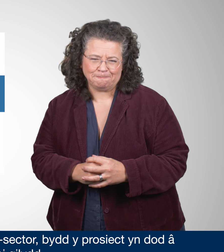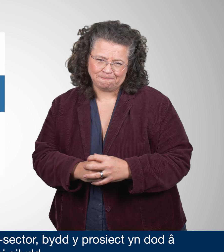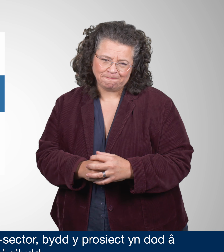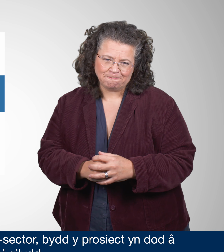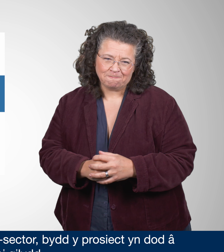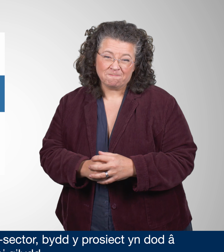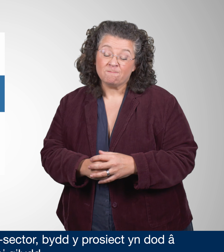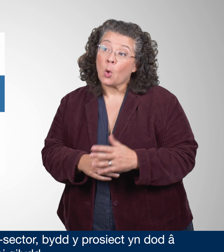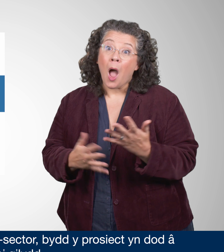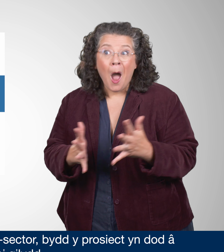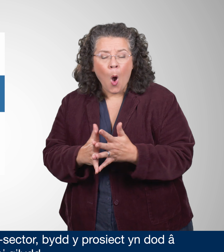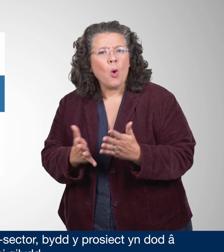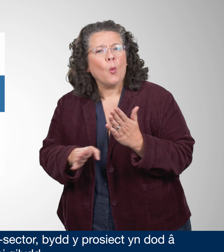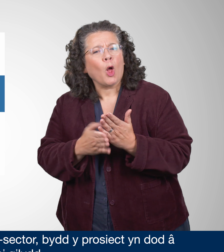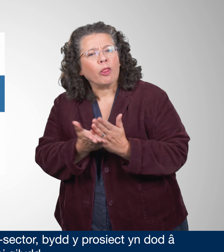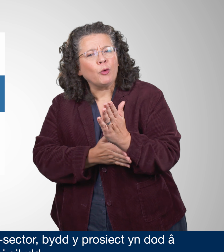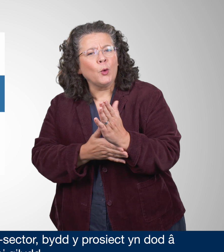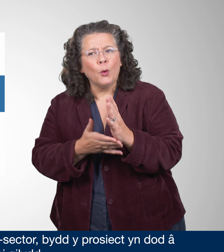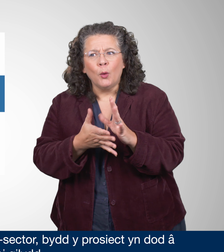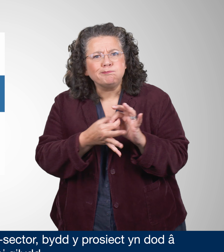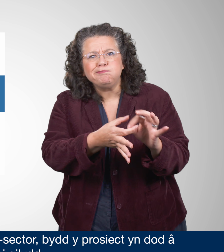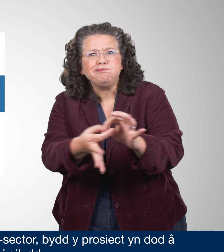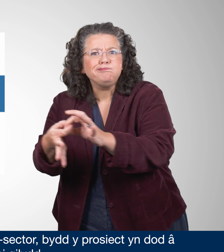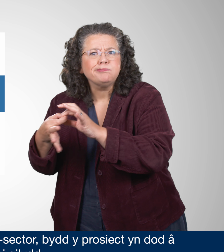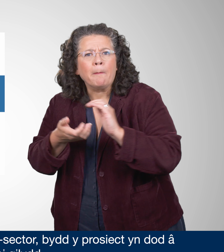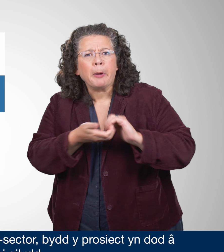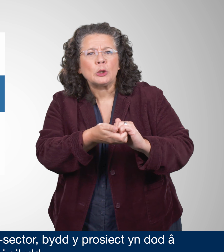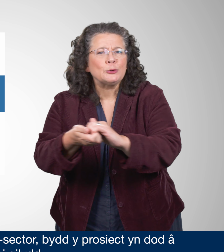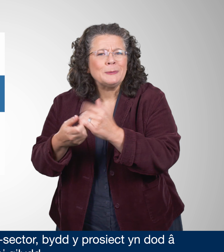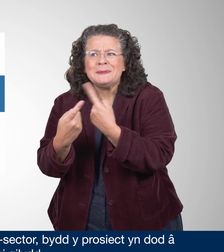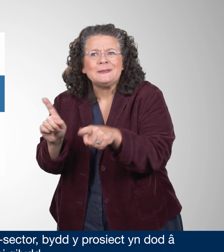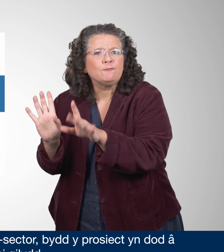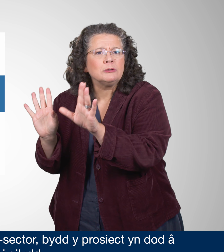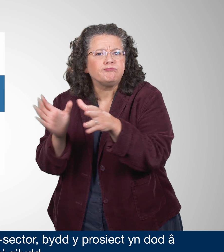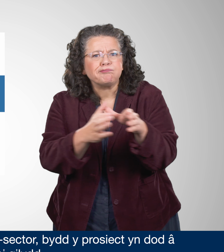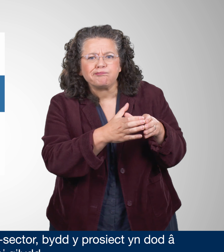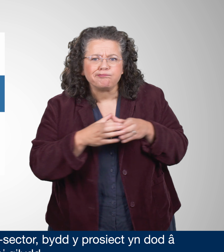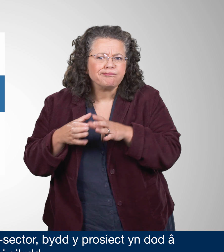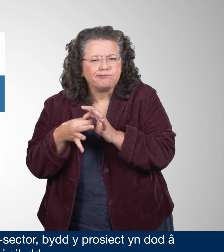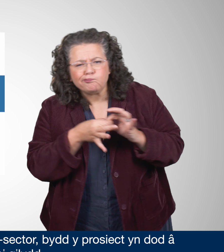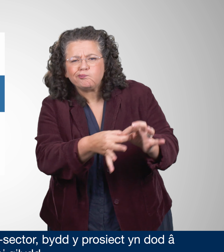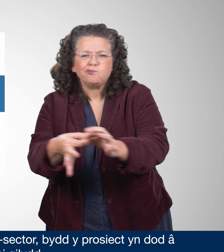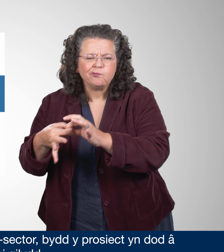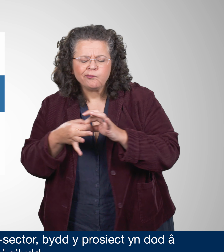Gan weithio mewn partneriaeth draws sector.